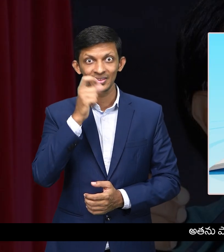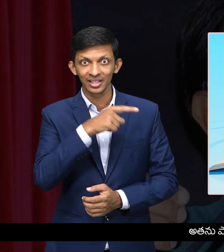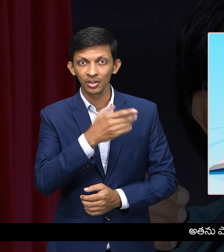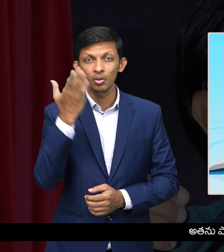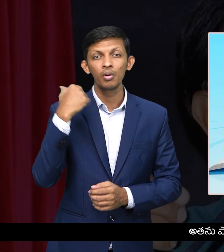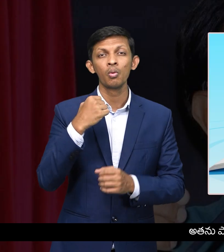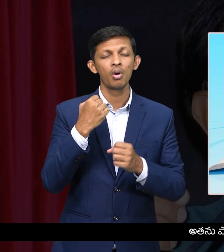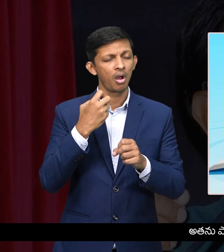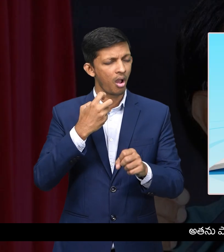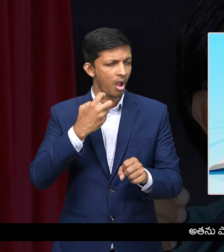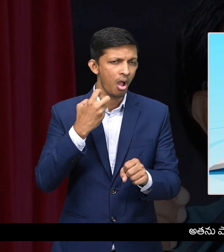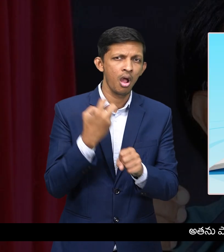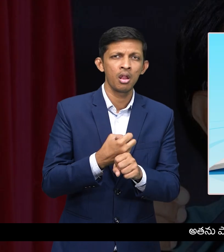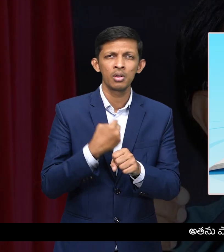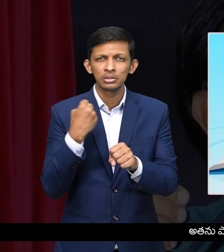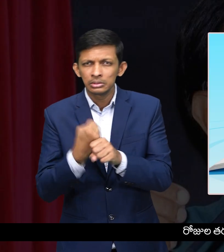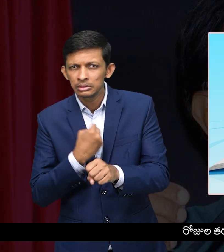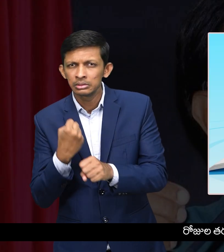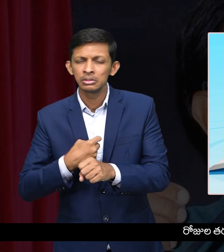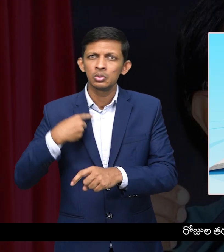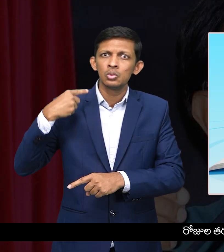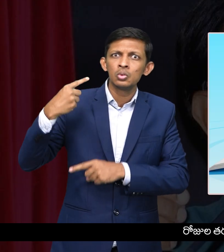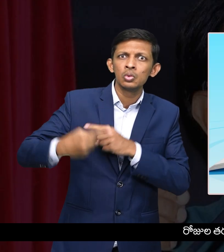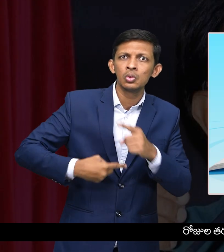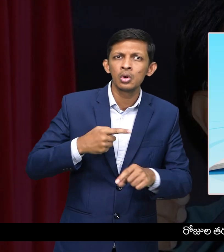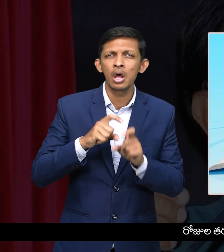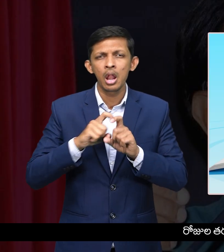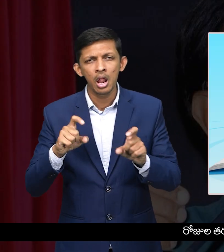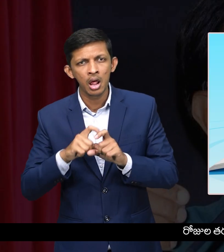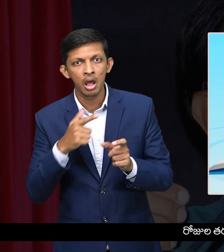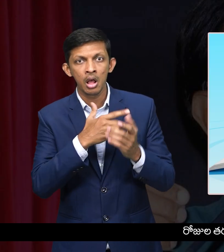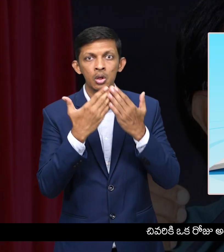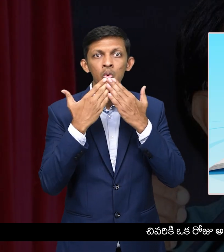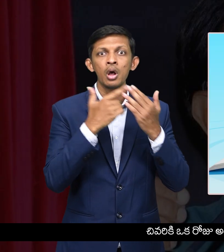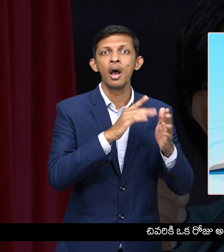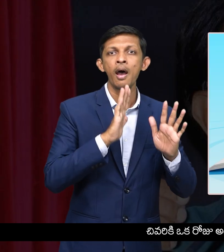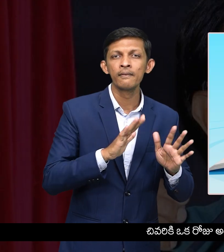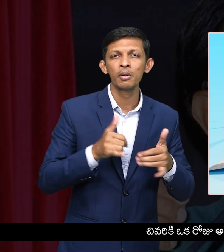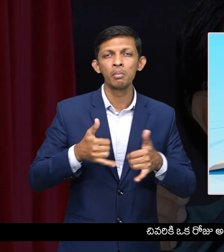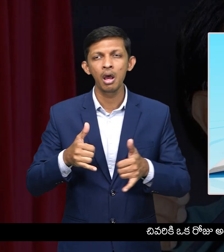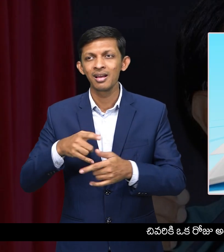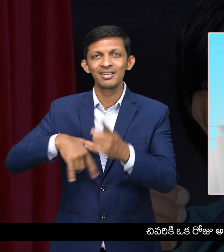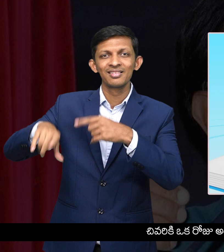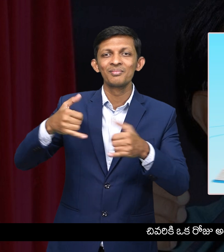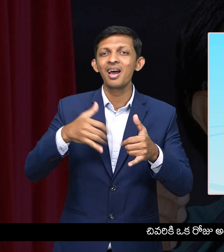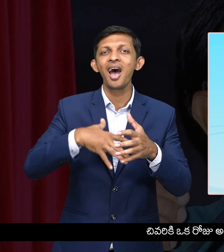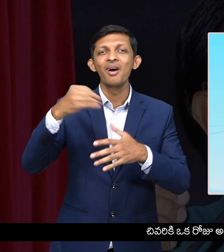అతను పాఠశాల మరియు ఆట స్థలాన్ని రోజుల తరబడి శుభ్రం చేస్తూ కష్టపడ్డాడు. చివరికి ఓ రోజు అతని తండ్రి తను